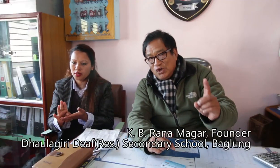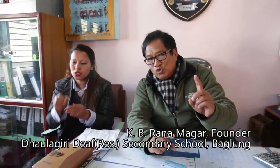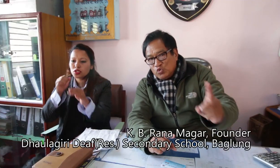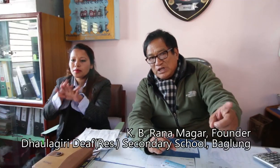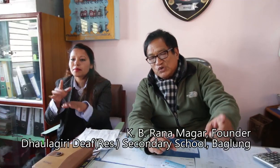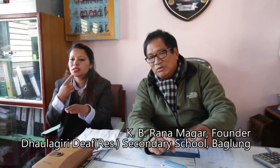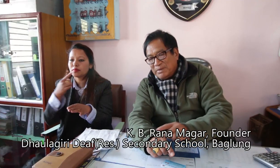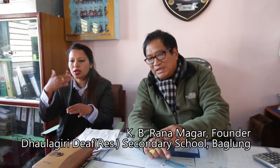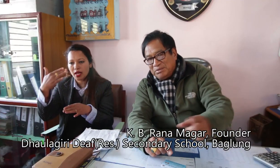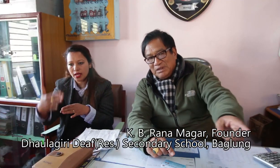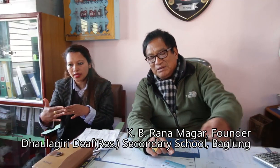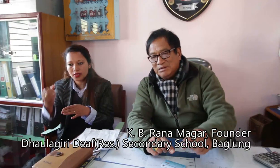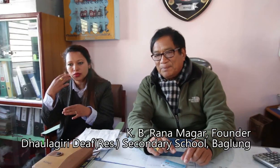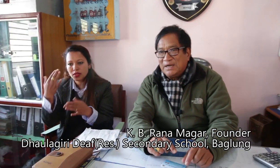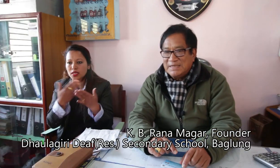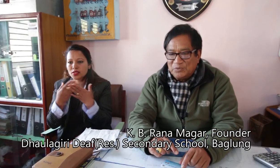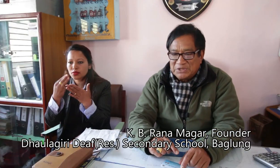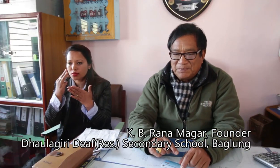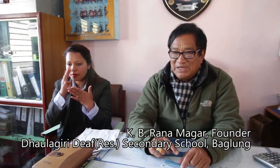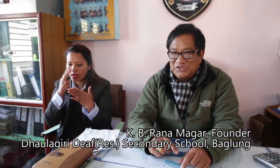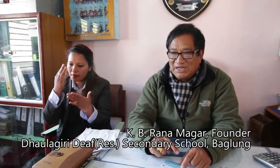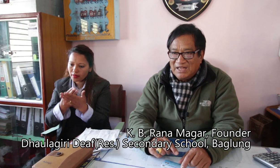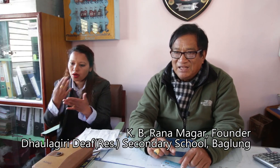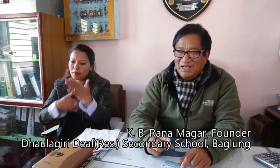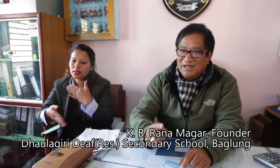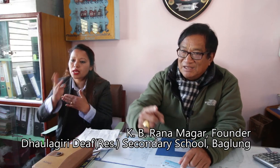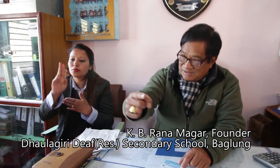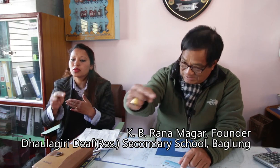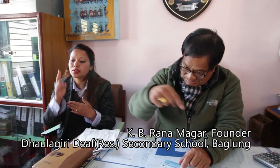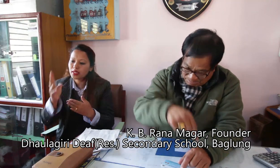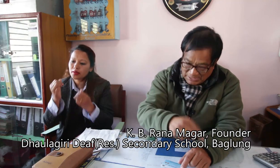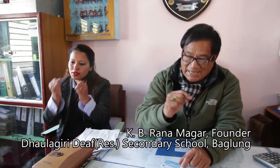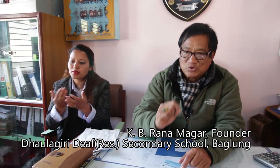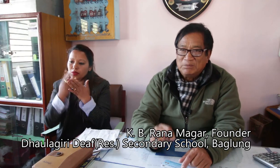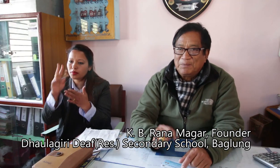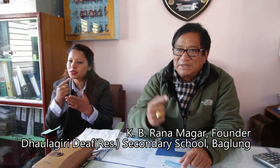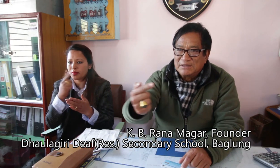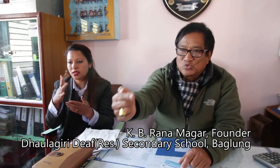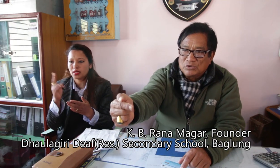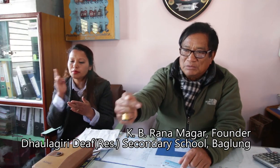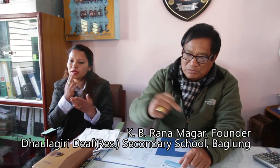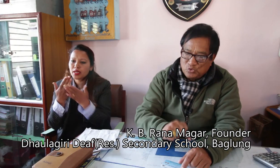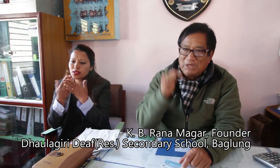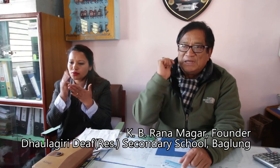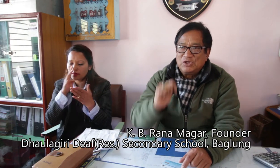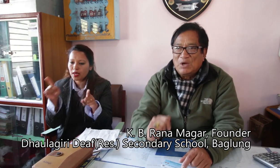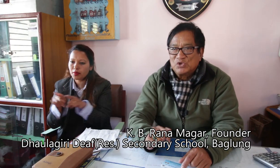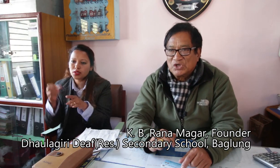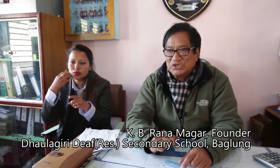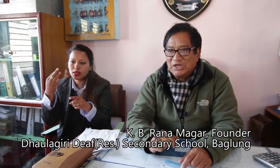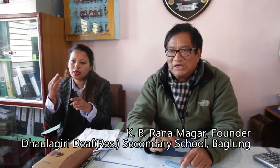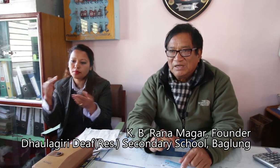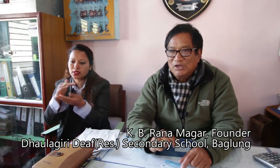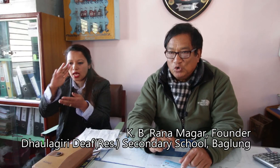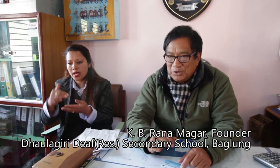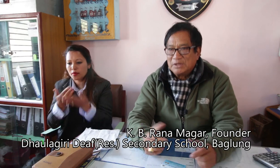भन्नाले सुन्ने स्कुलमा मात्र अपाङ्ग जानुपर्छ भन्ने छैन, बहिरा स्कुलमा पनि त सुन्ने मान्छेहरू आउन